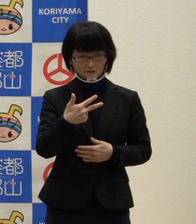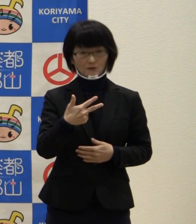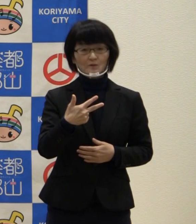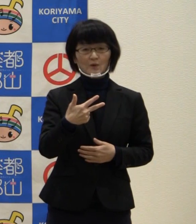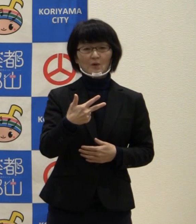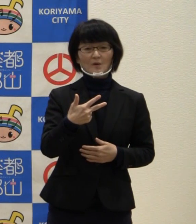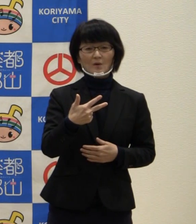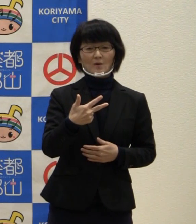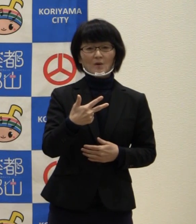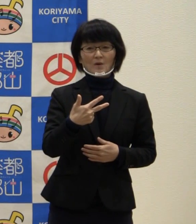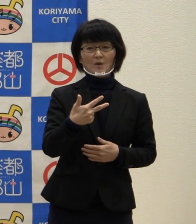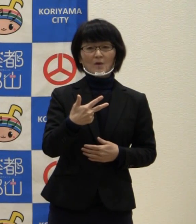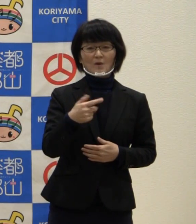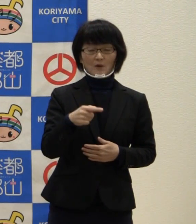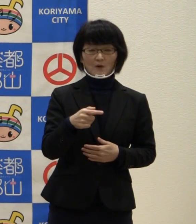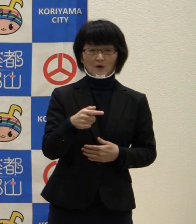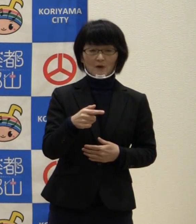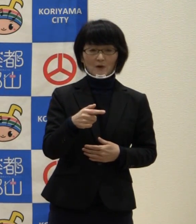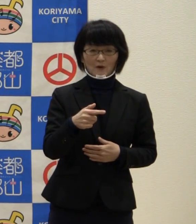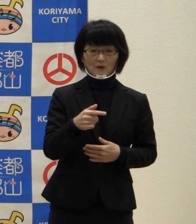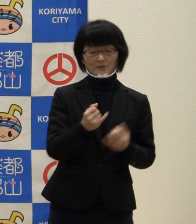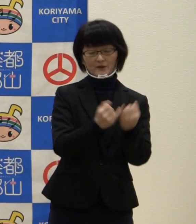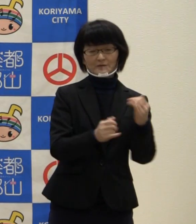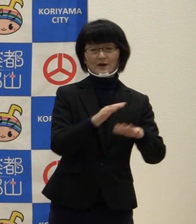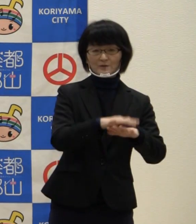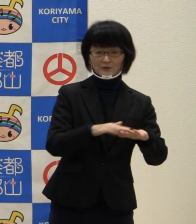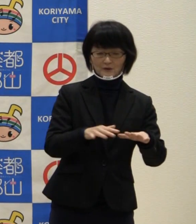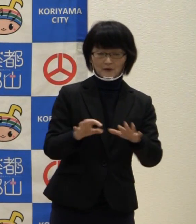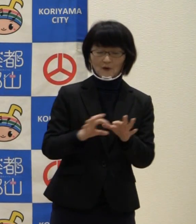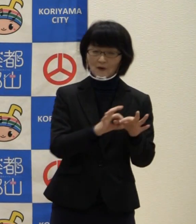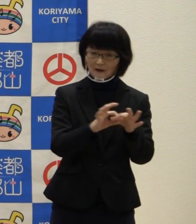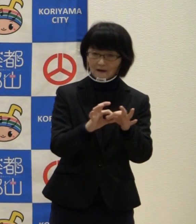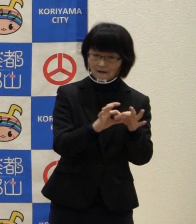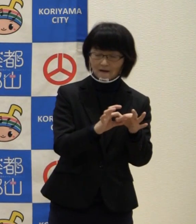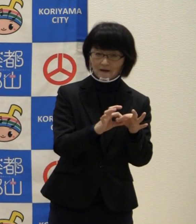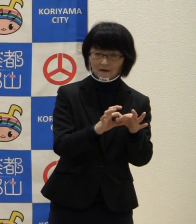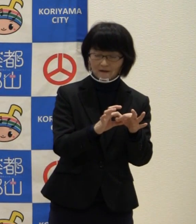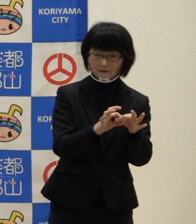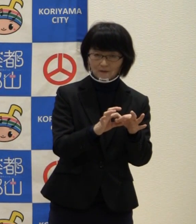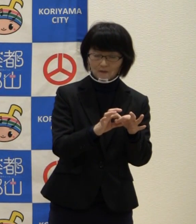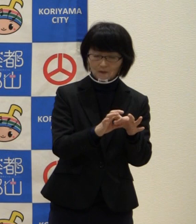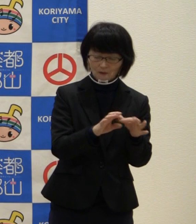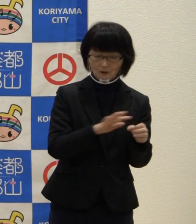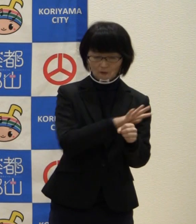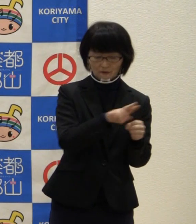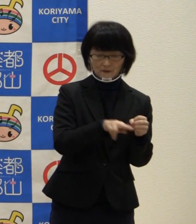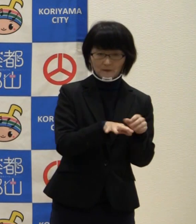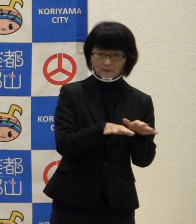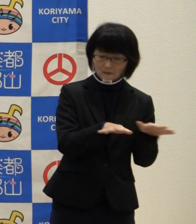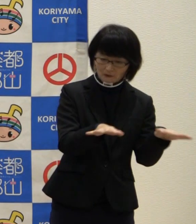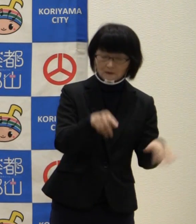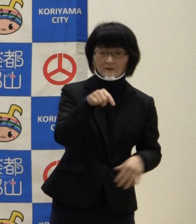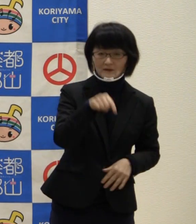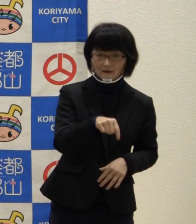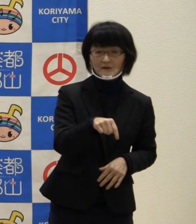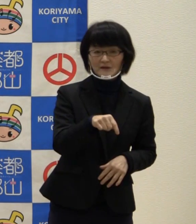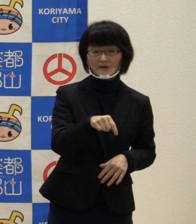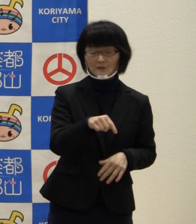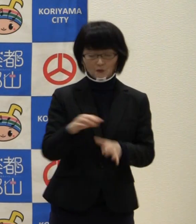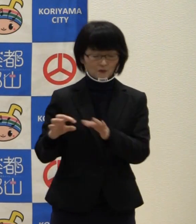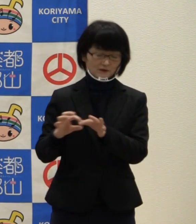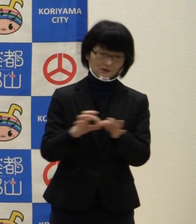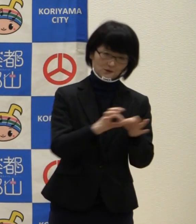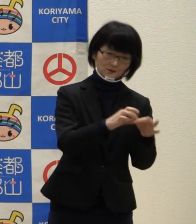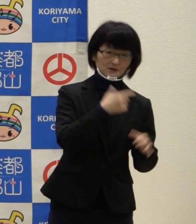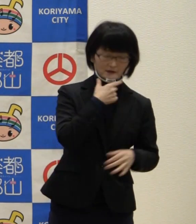奈良市とのですね姉妹都市の関係をコロナ感染症下においてもまさに持続させてい